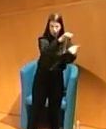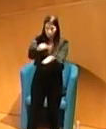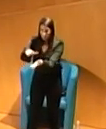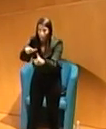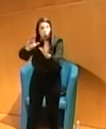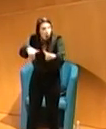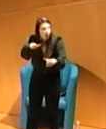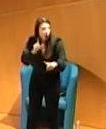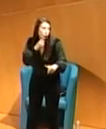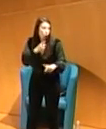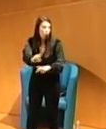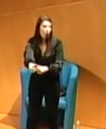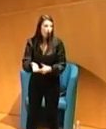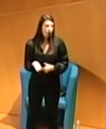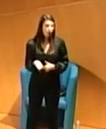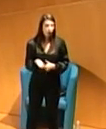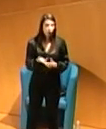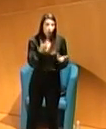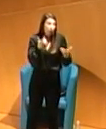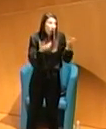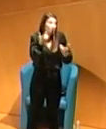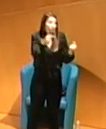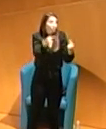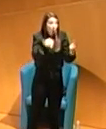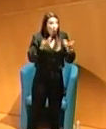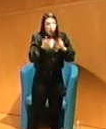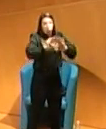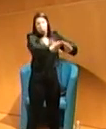sourdes. Voilà. Mais donc, hors polémique.